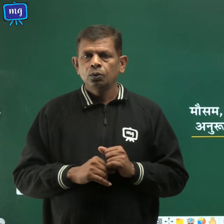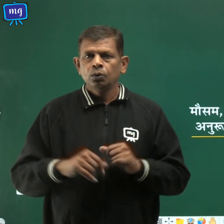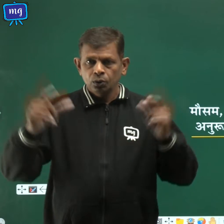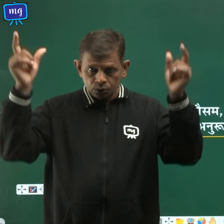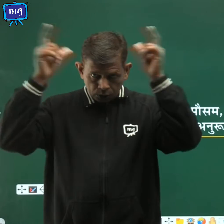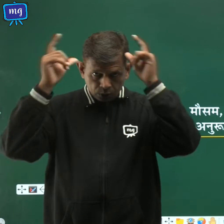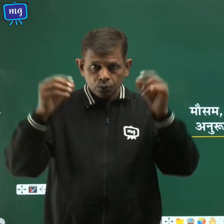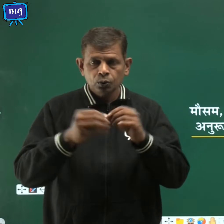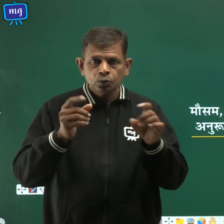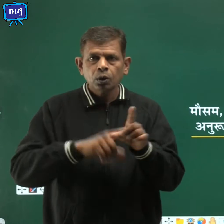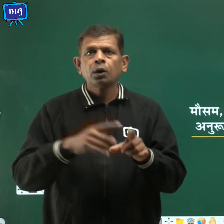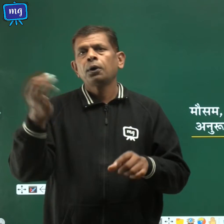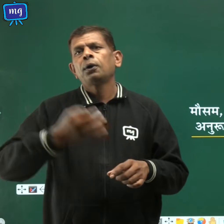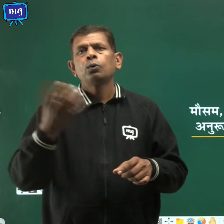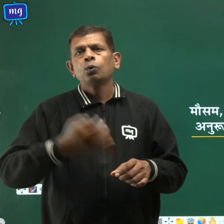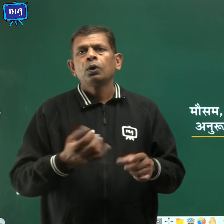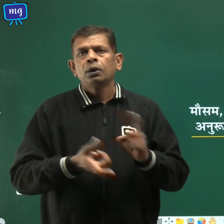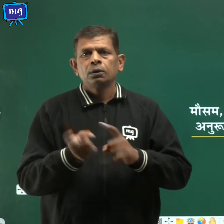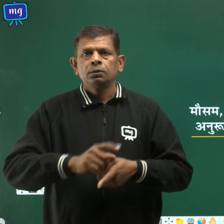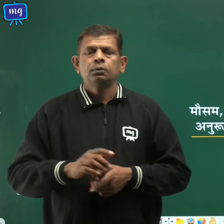जंतुओं द्वारा अनुकूलन।